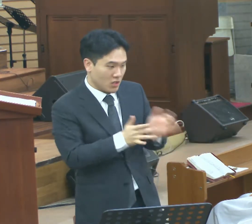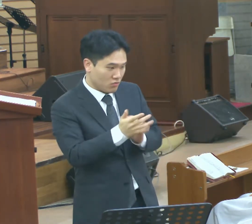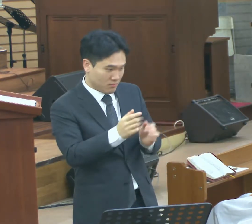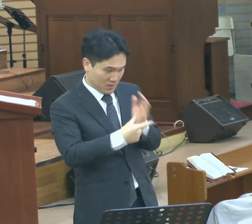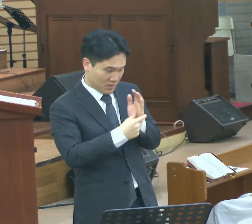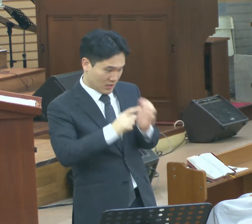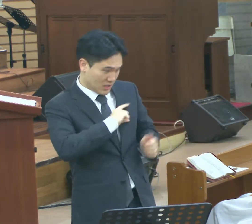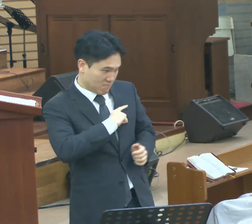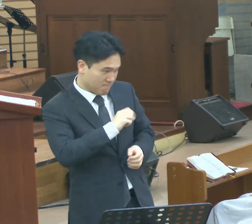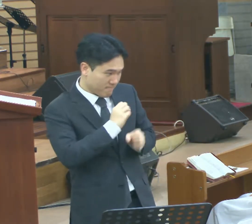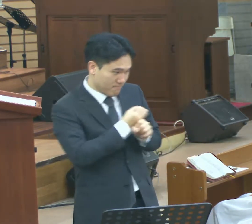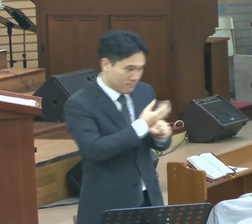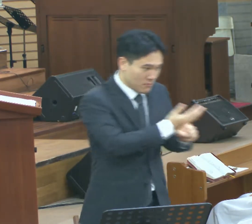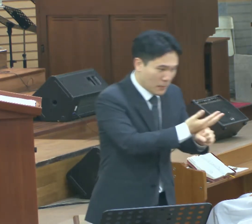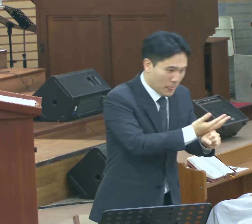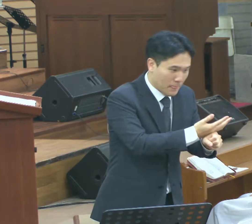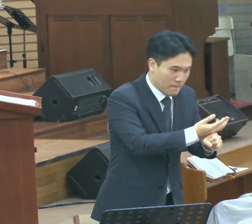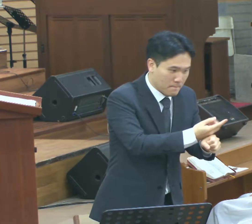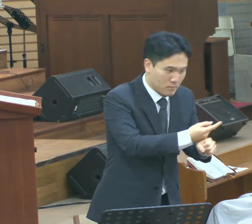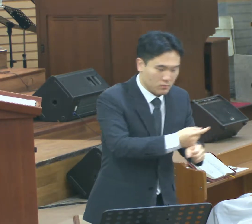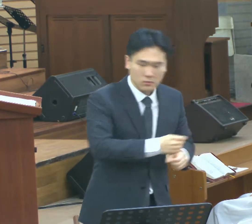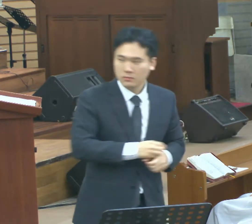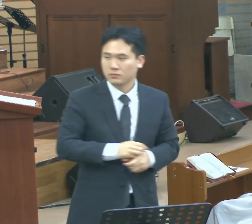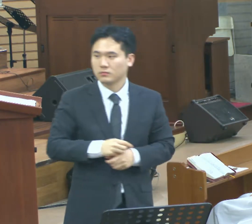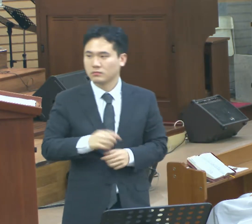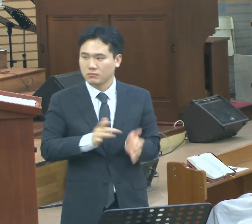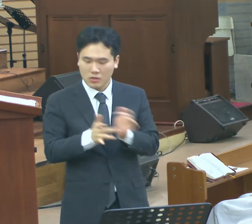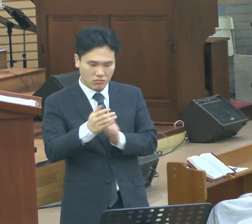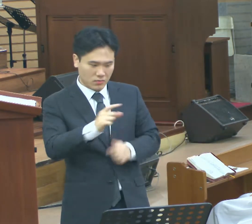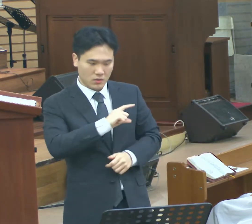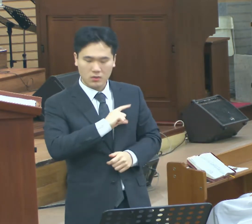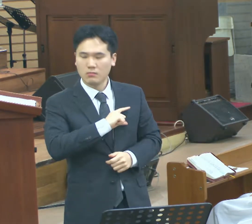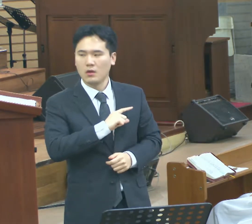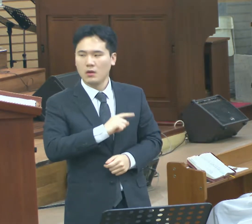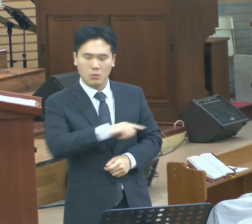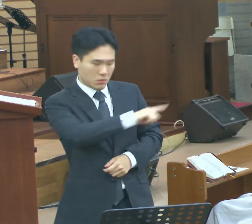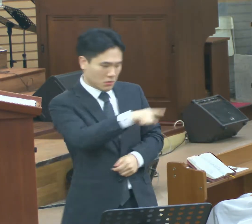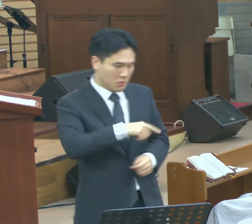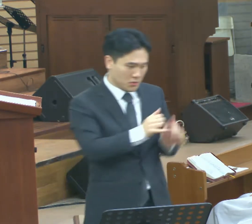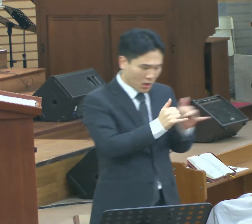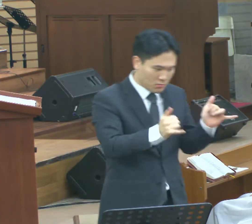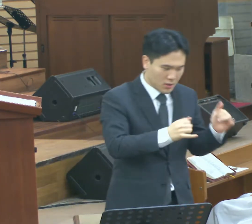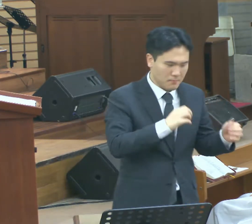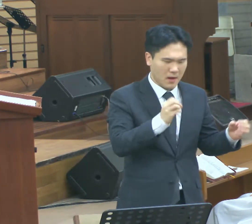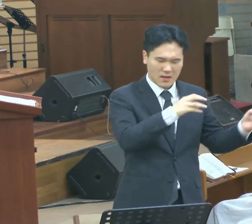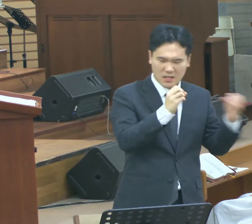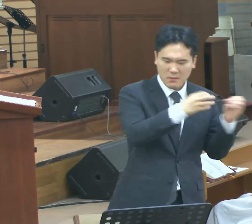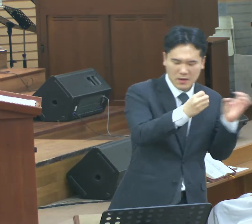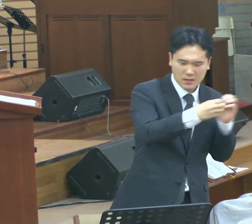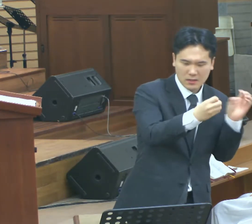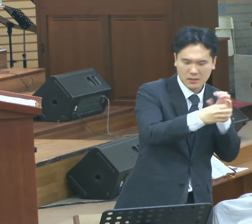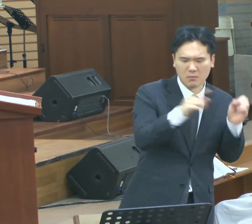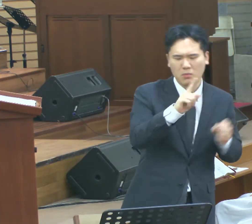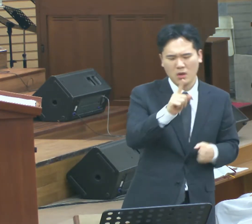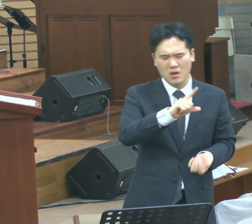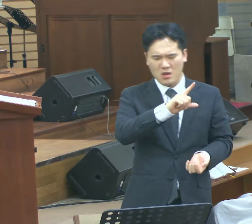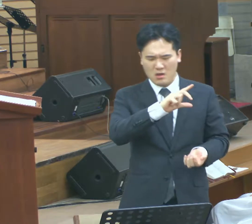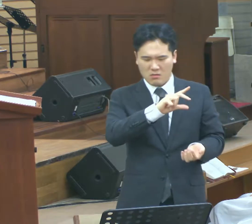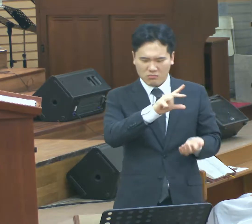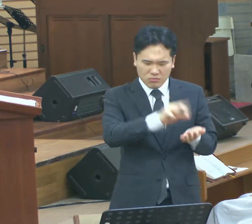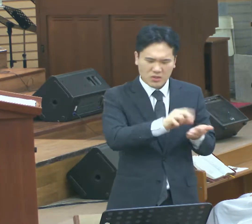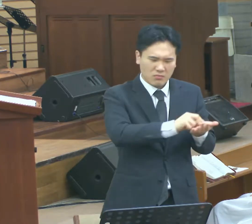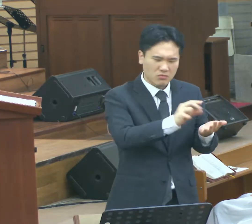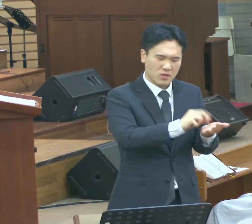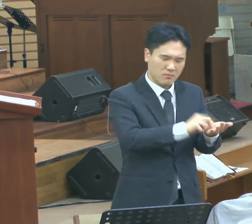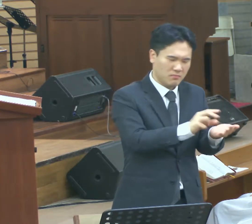당장에 뭐 교회 오고 등록하고 안 해도 예수 이름이, 왜냐하면 사람들이 얘기를 하다 보면 문제 속으로 빠져들거든요. 그런데